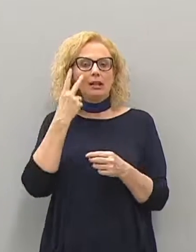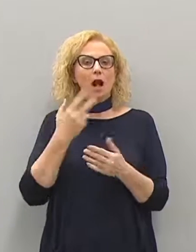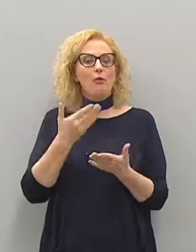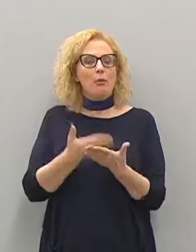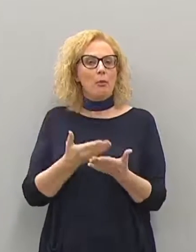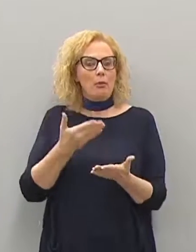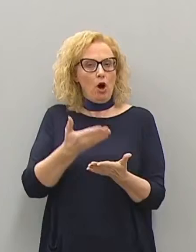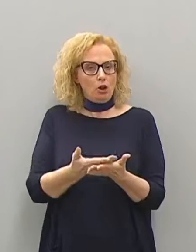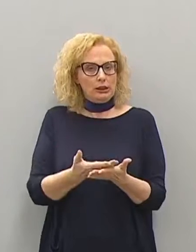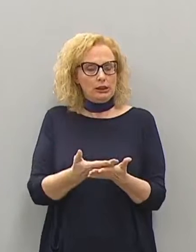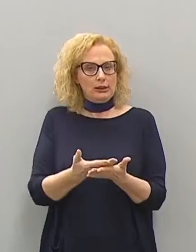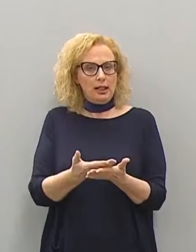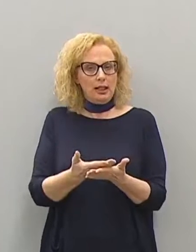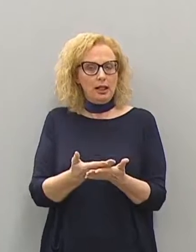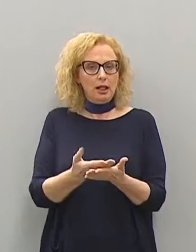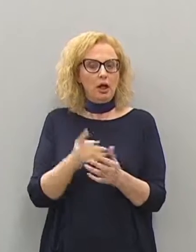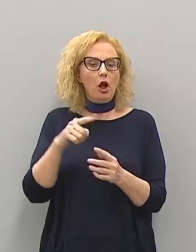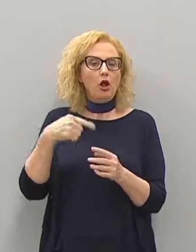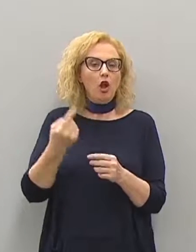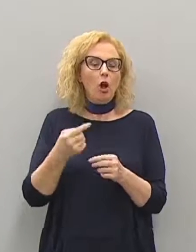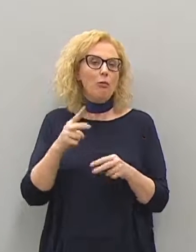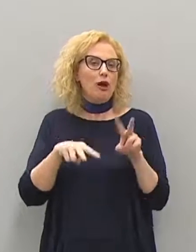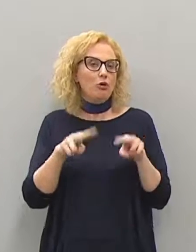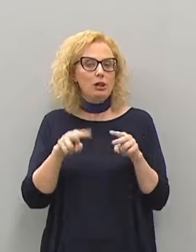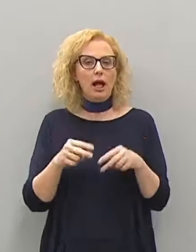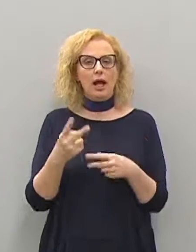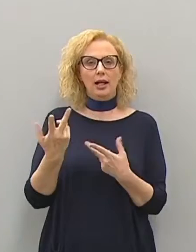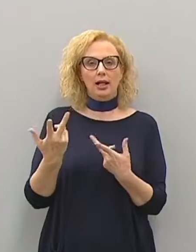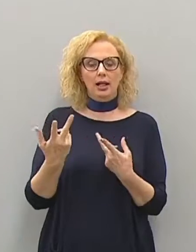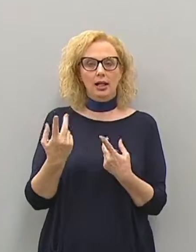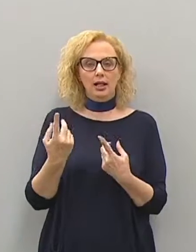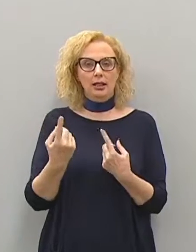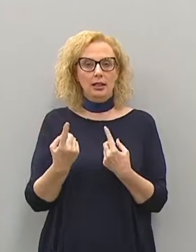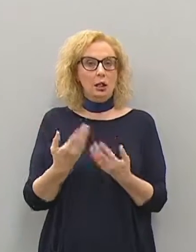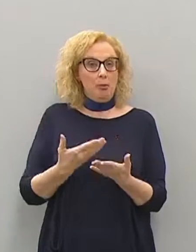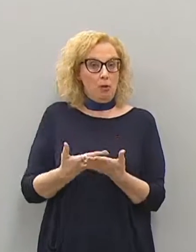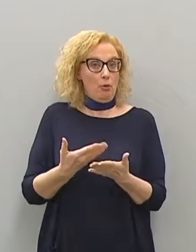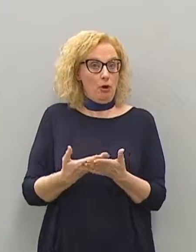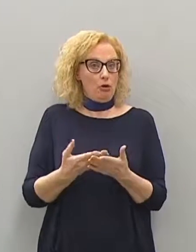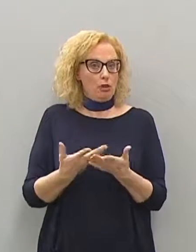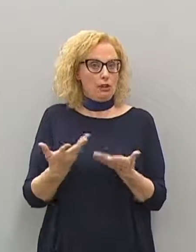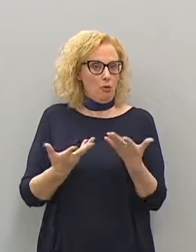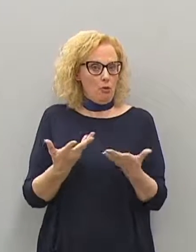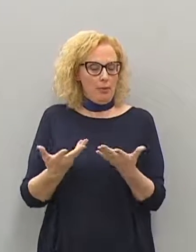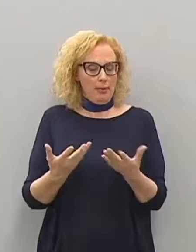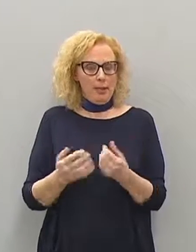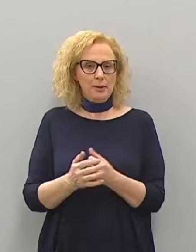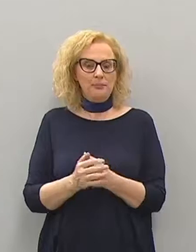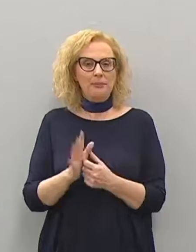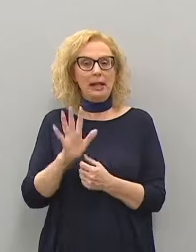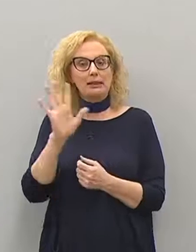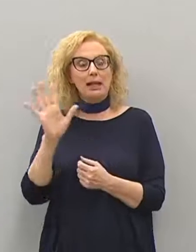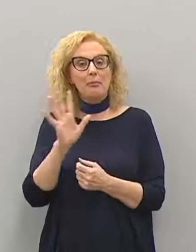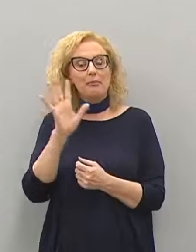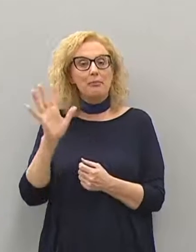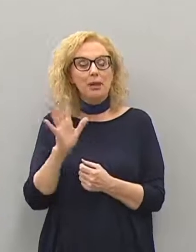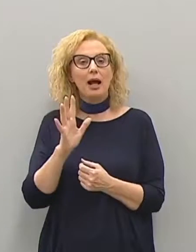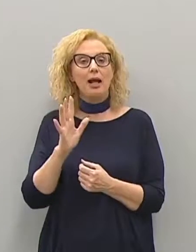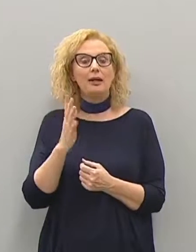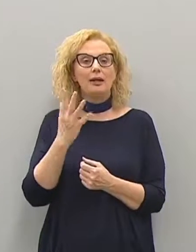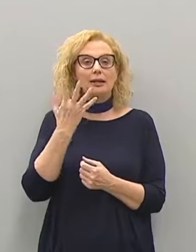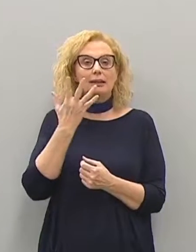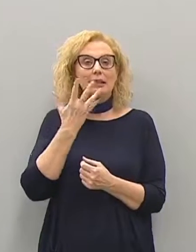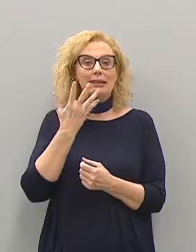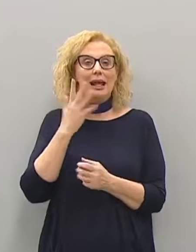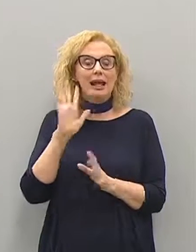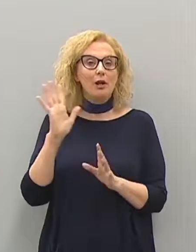diciamo valutare queste queste proposte pare che ci sia la volontà ma queste sono